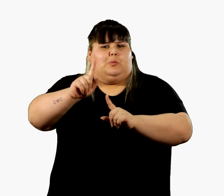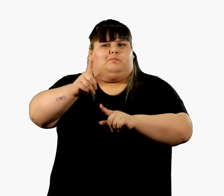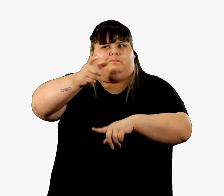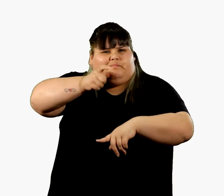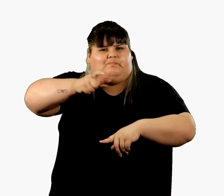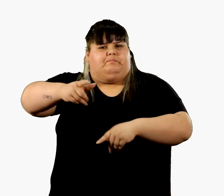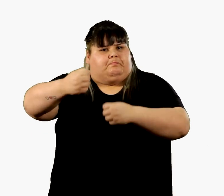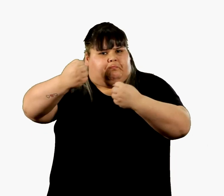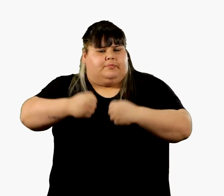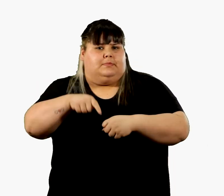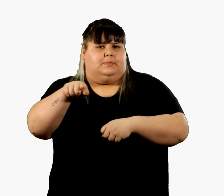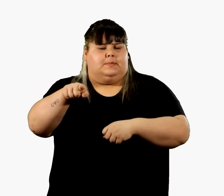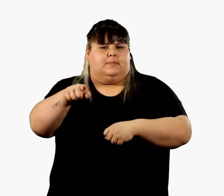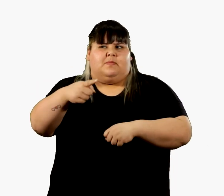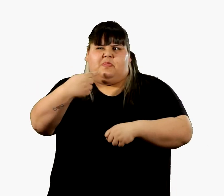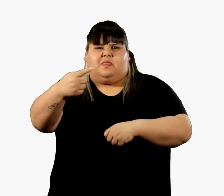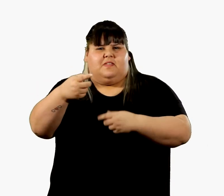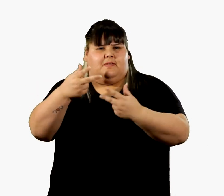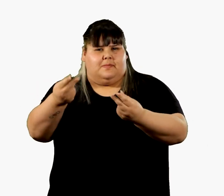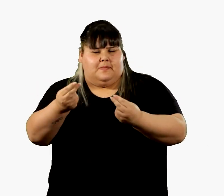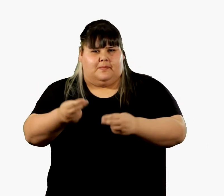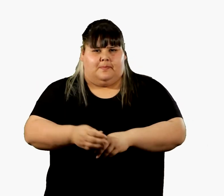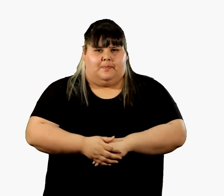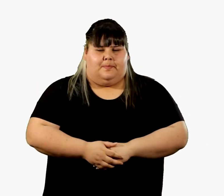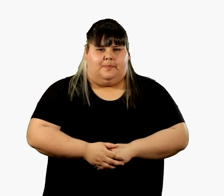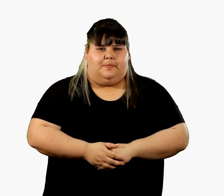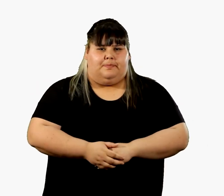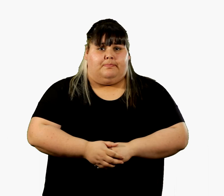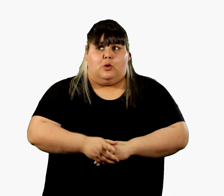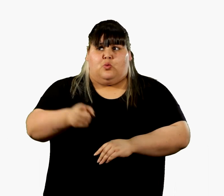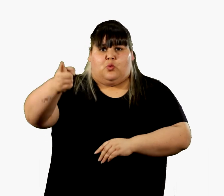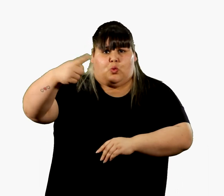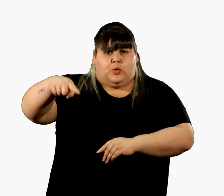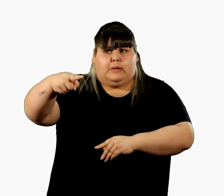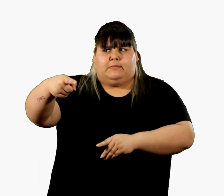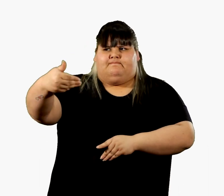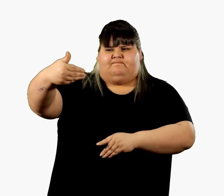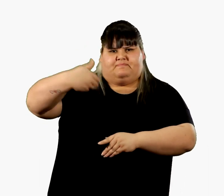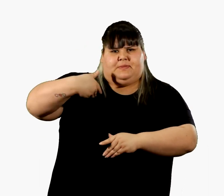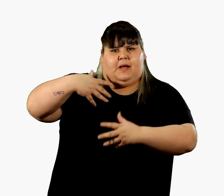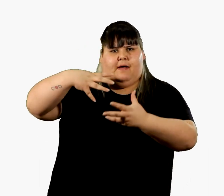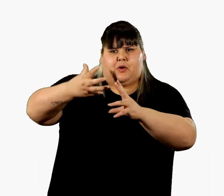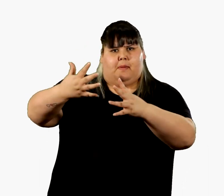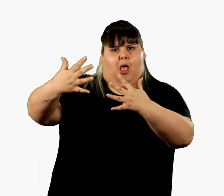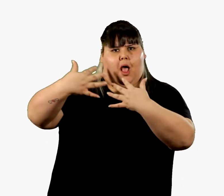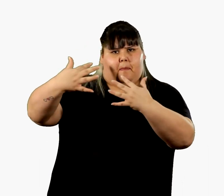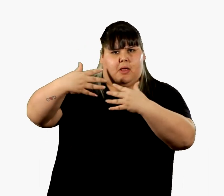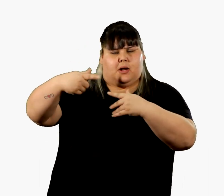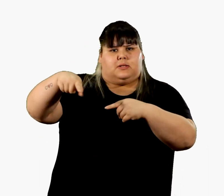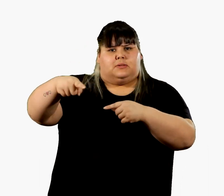decir que exigir sobre la boca del cañón privilegios que sólo pueden concederse por